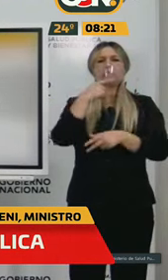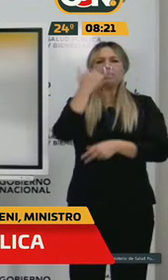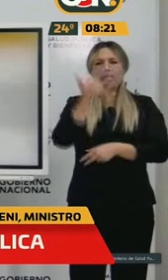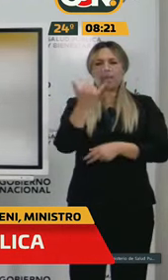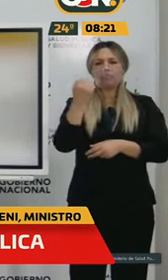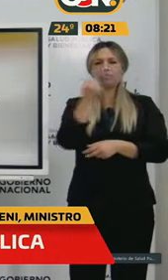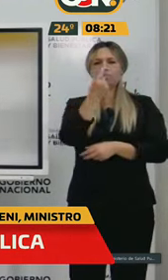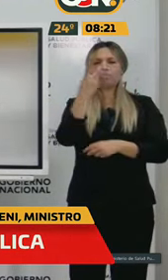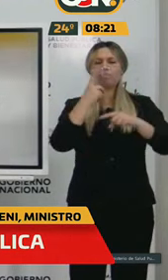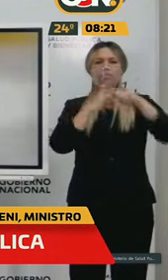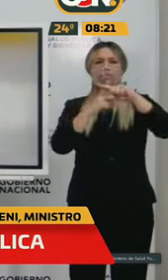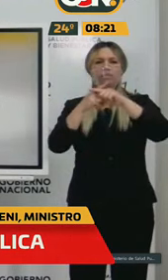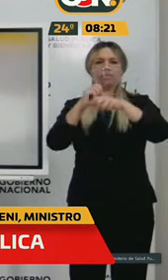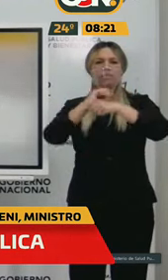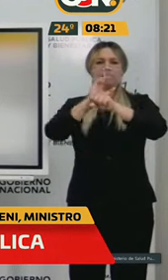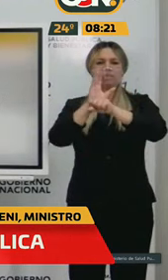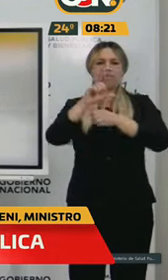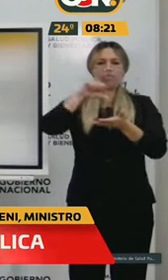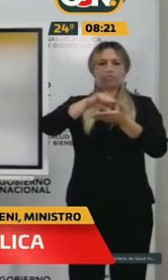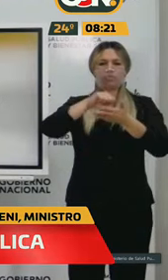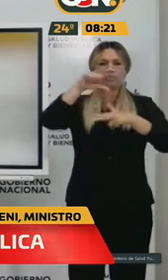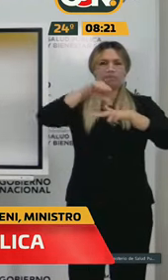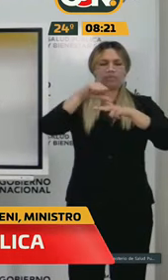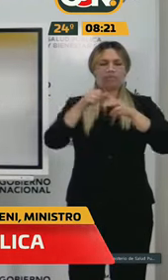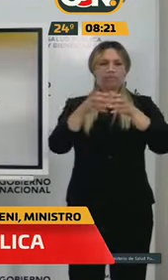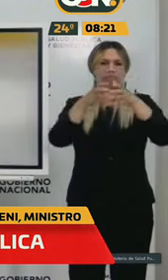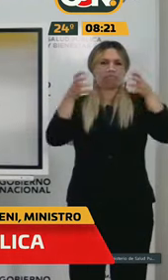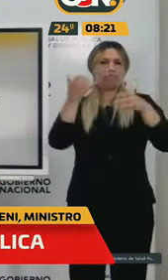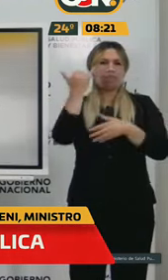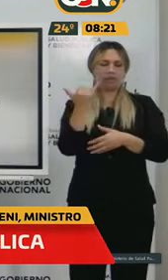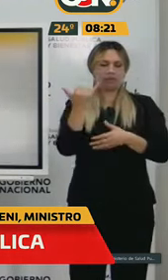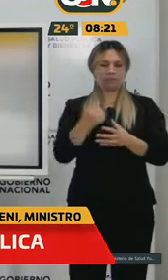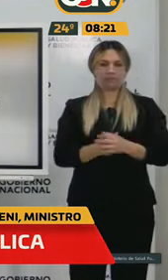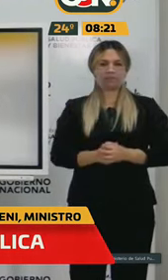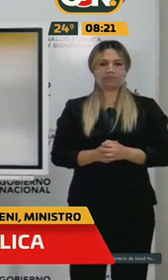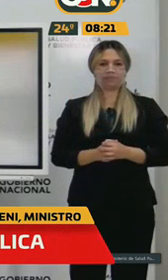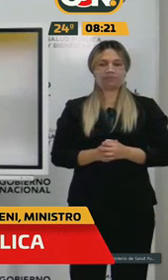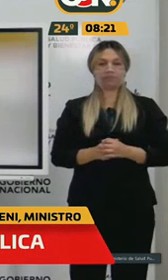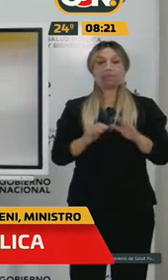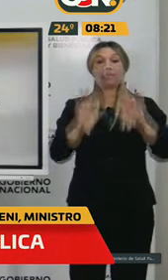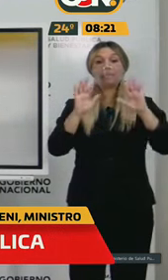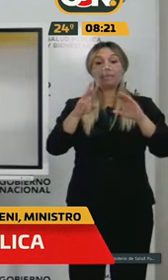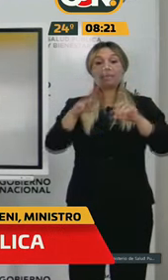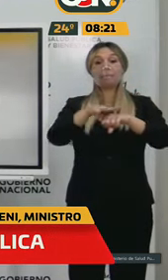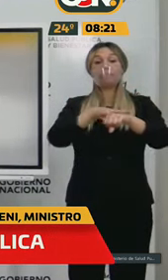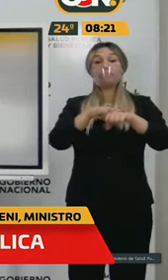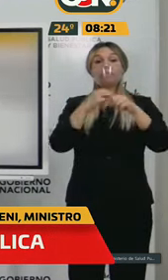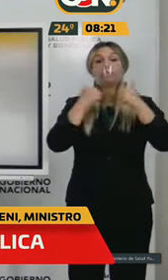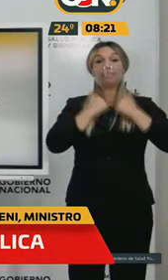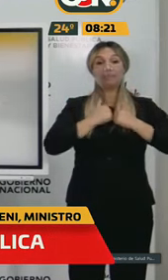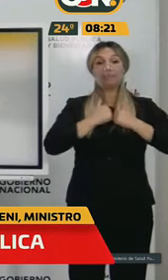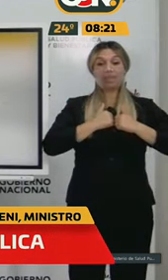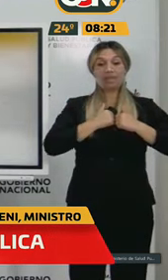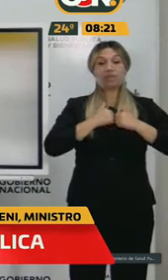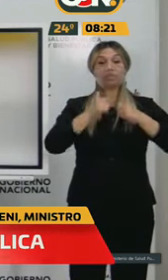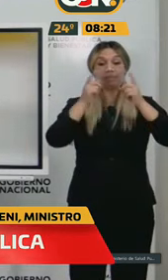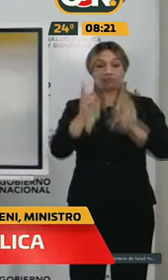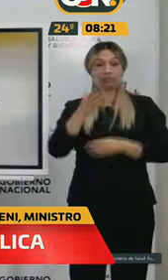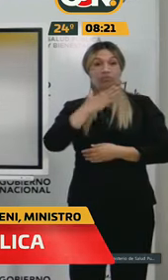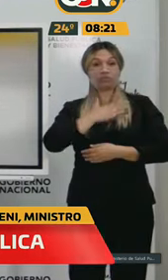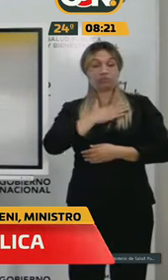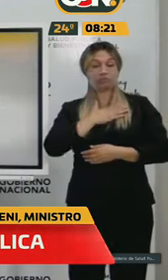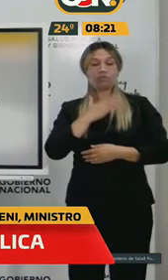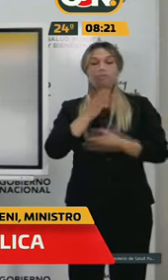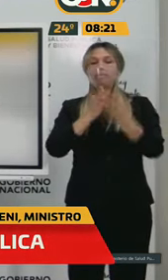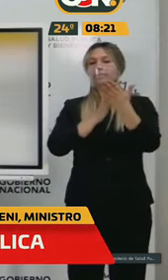el número de contagios en Asunción y Central? Bueno, el Ministerio de Salud Pública, y en mi caso particular, siempre va a